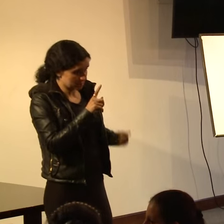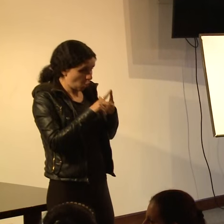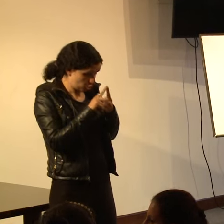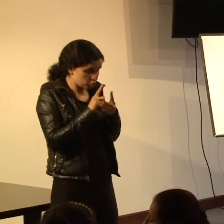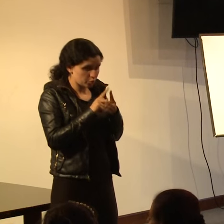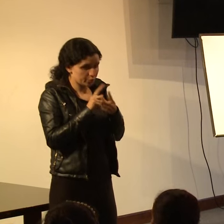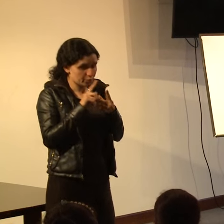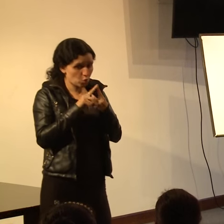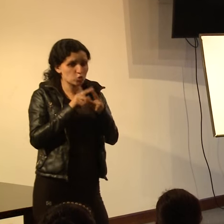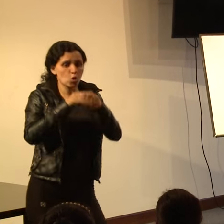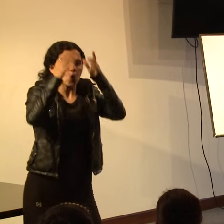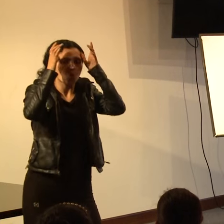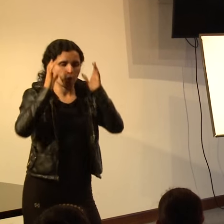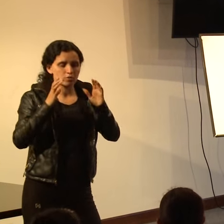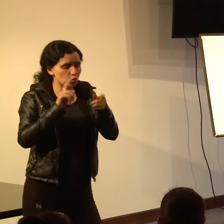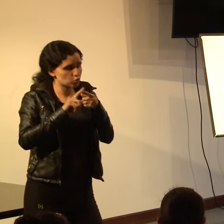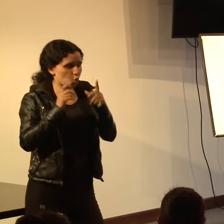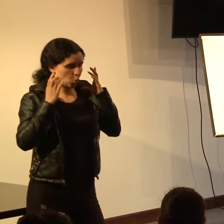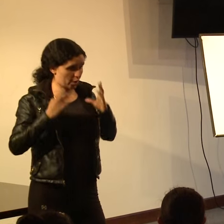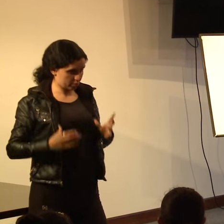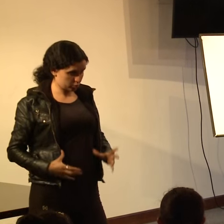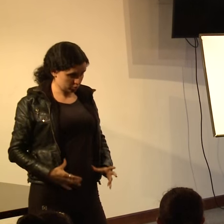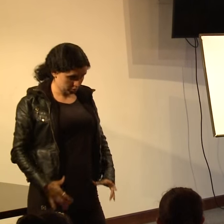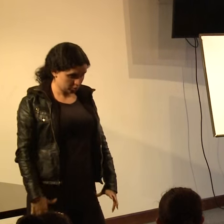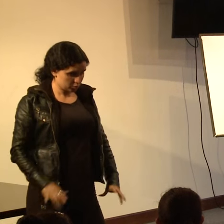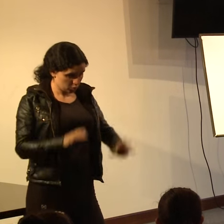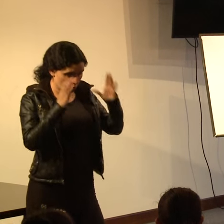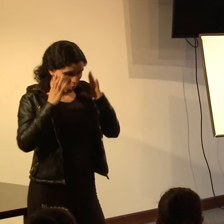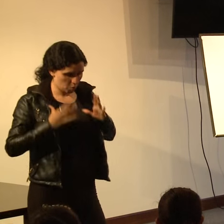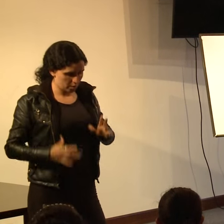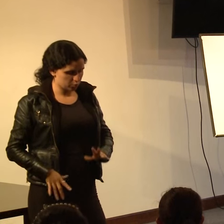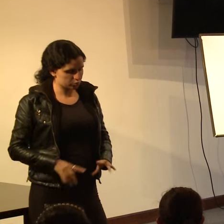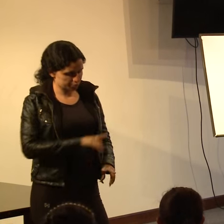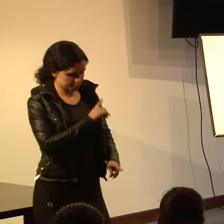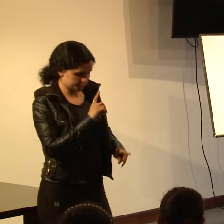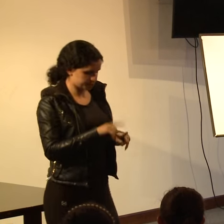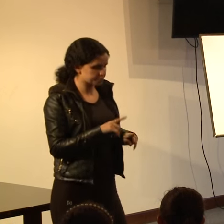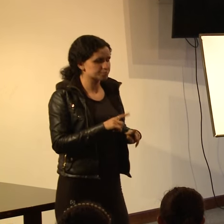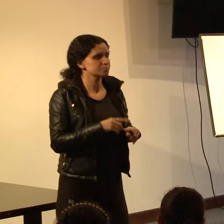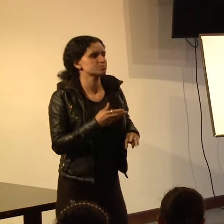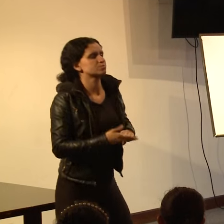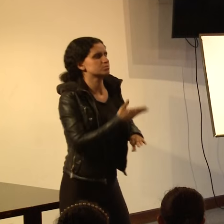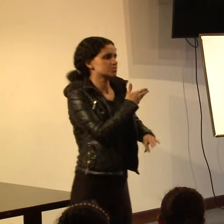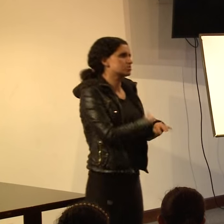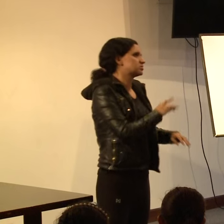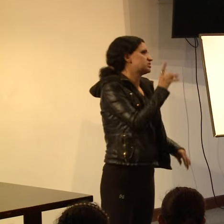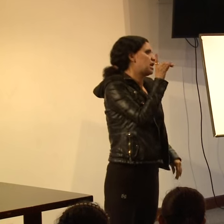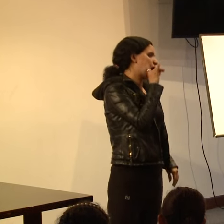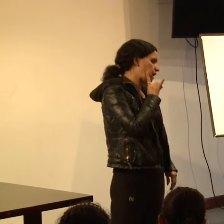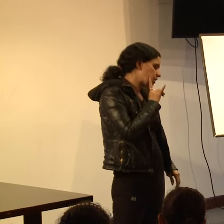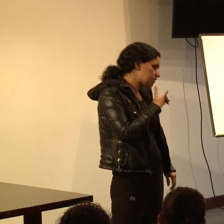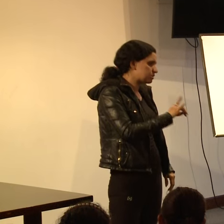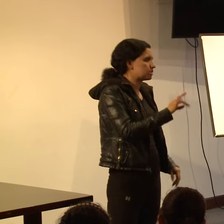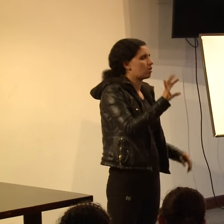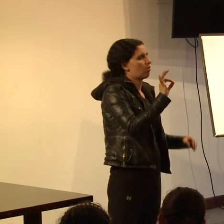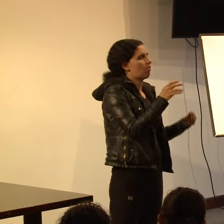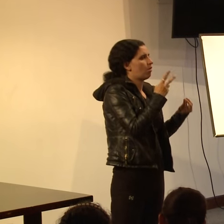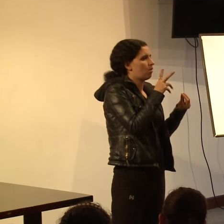¿Qué condición tienen las artes escénicas, piensen ustedes otra vez en el teatro y la danza, que por ejemplo no tienen las artes